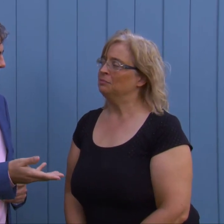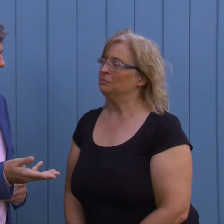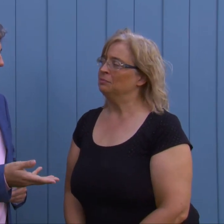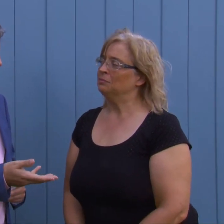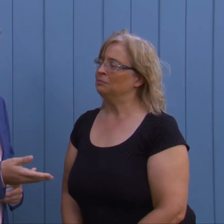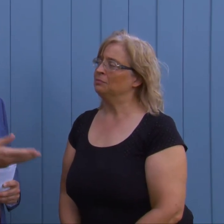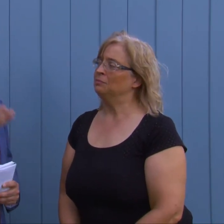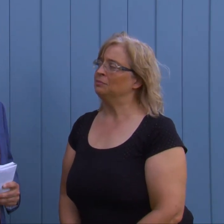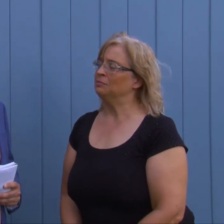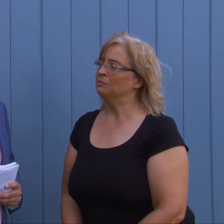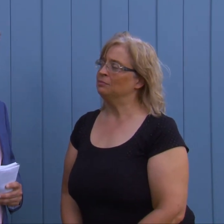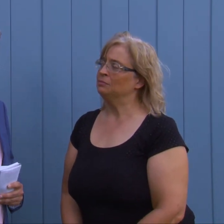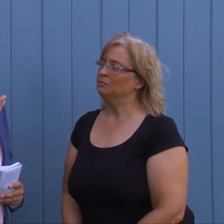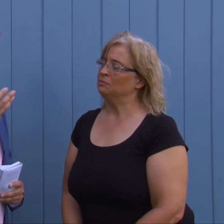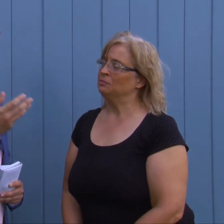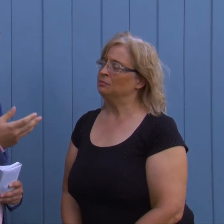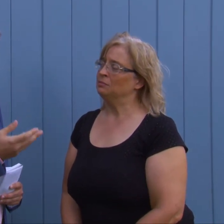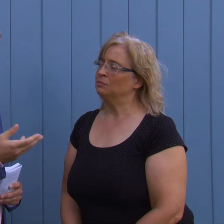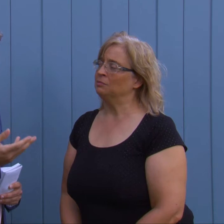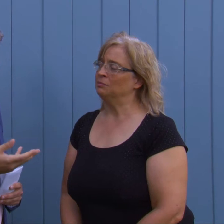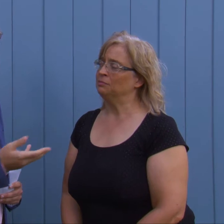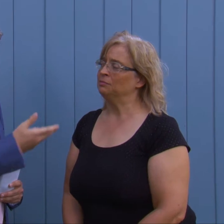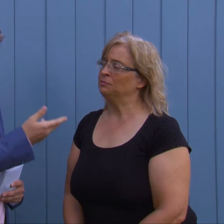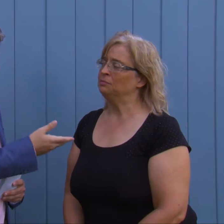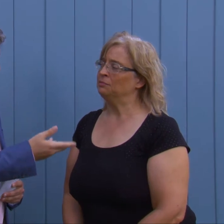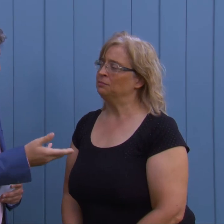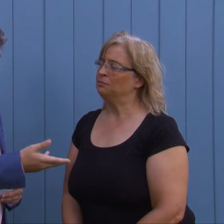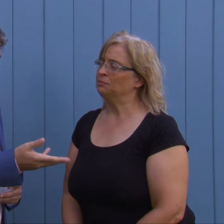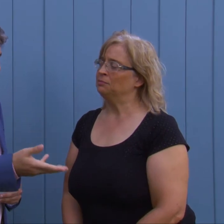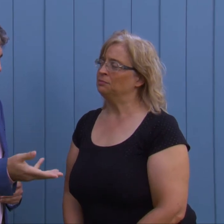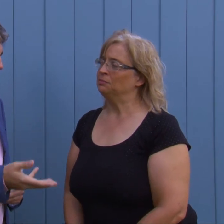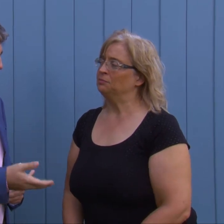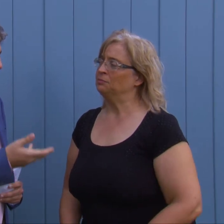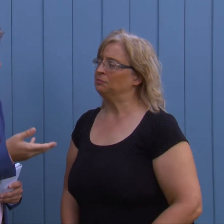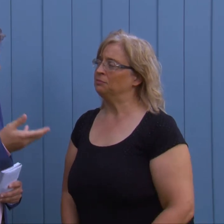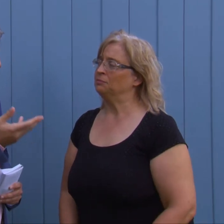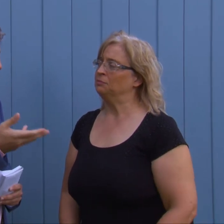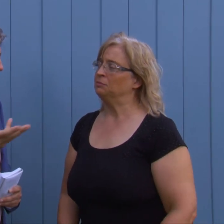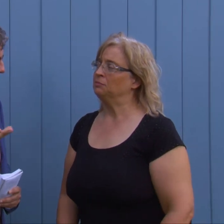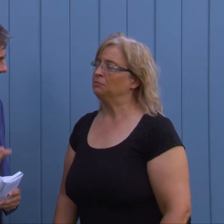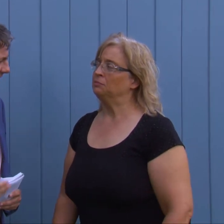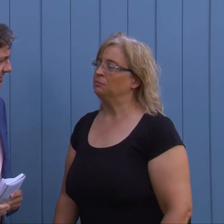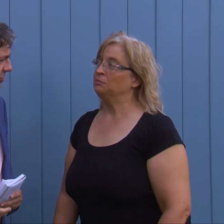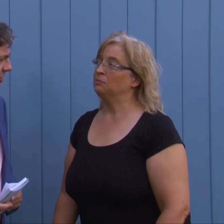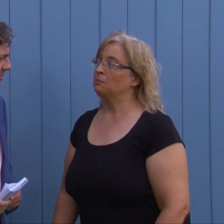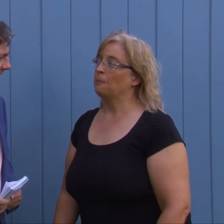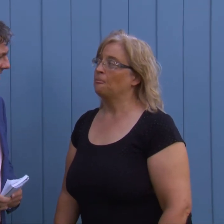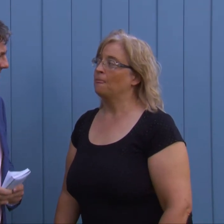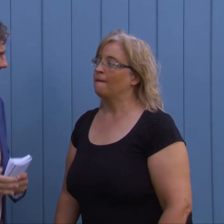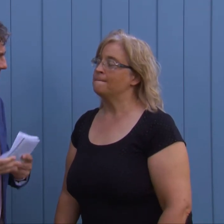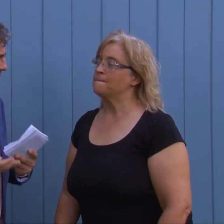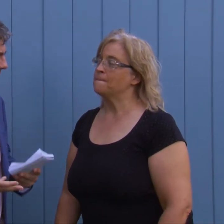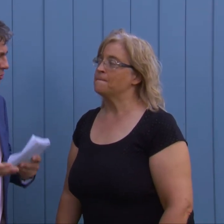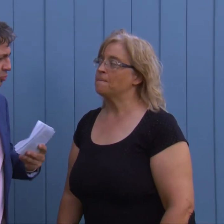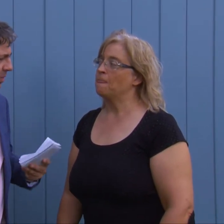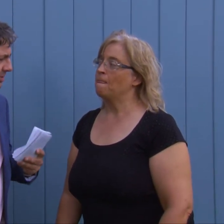comme vous. Je regarde ça de l'extérieur, alors je ne sais pas trop. Quelqu'un qui est là, comment ça avance la révision globale? Qu'est-ce qui se passe? Où en